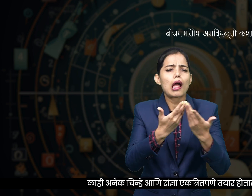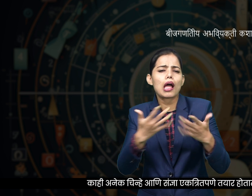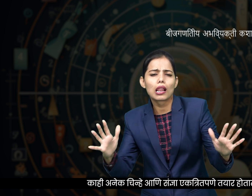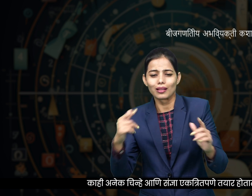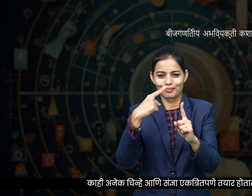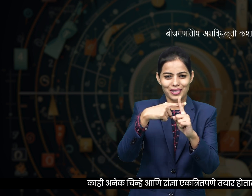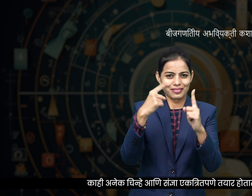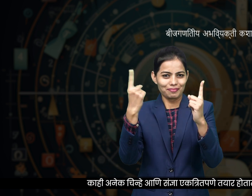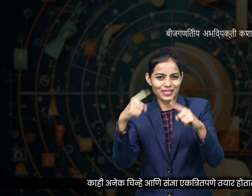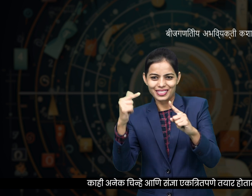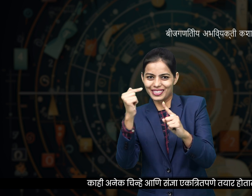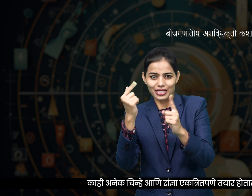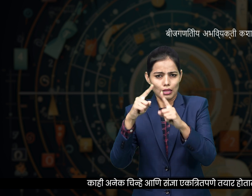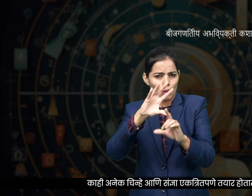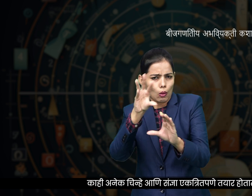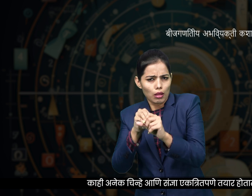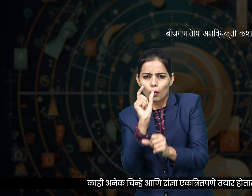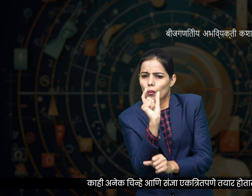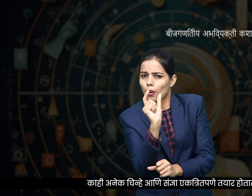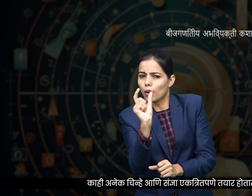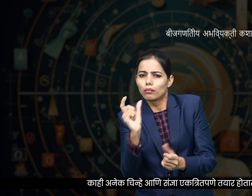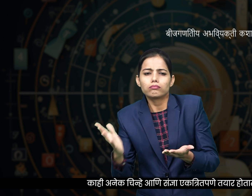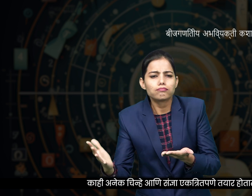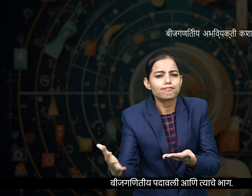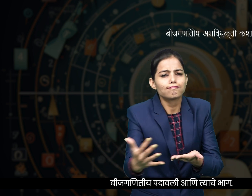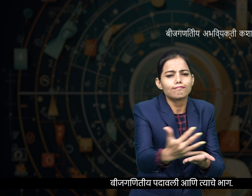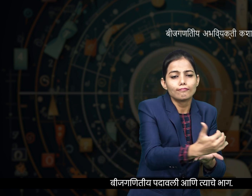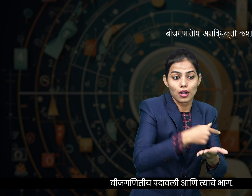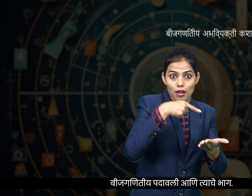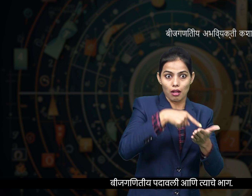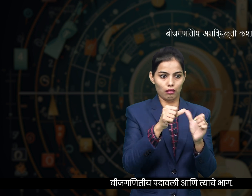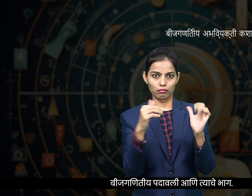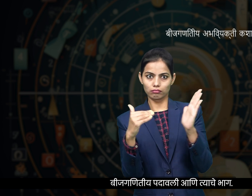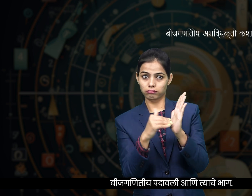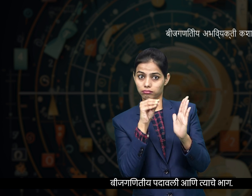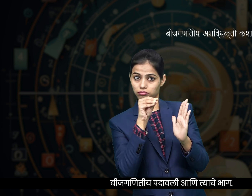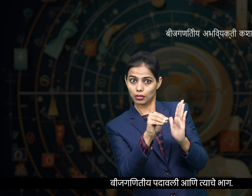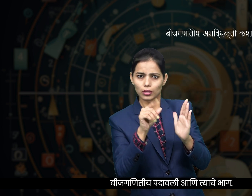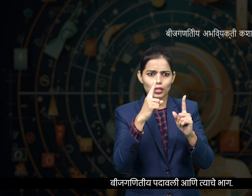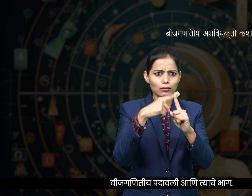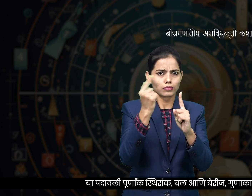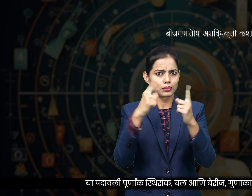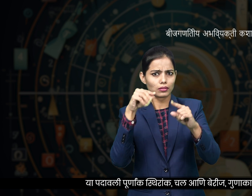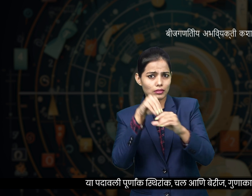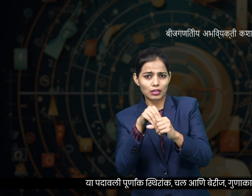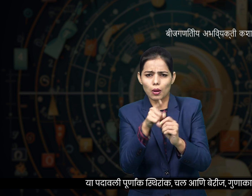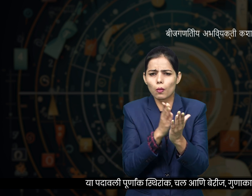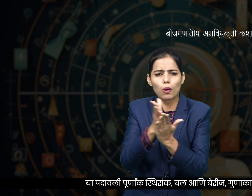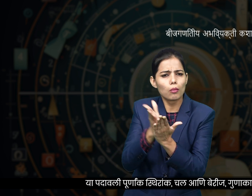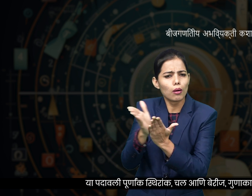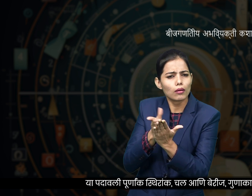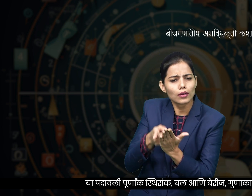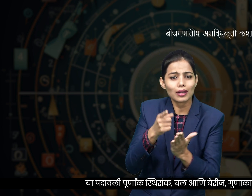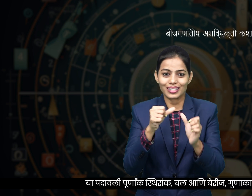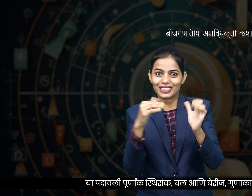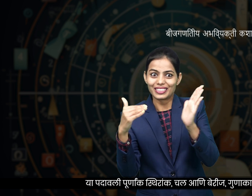काही अनेक चिन्हे आणि संज्ञा एकत्रितपणे तयार होतात. बीजगणितीय पदावली आणि त्यांचे भाग. या पदावली